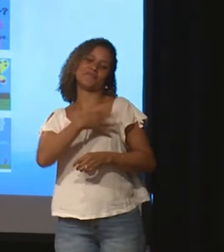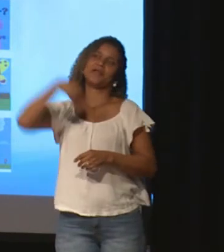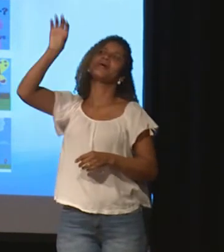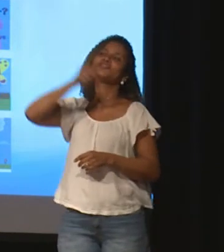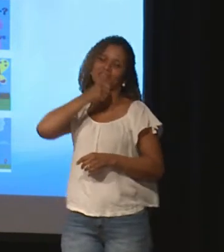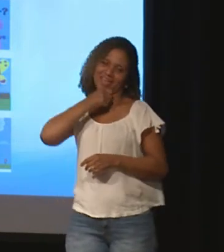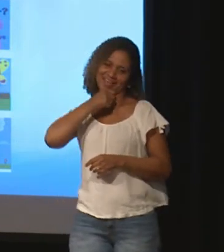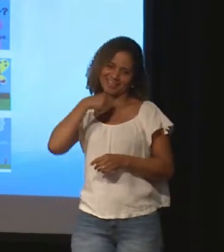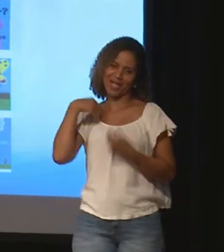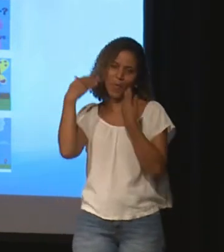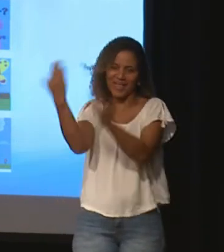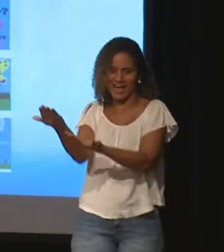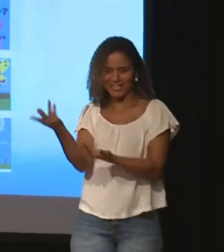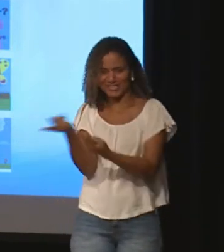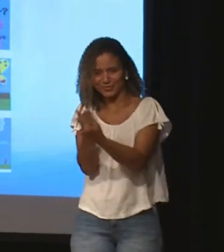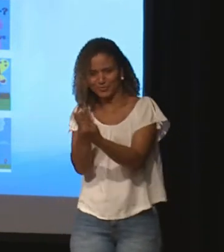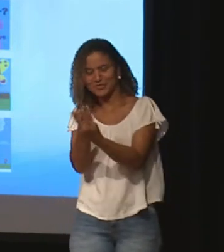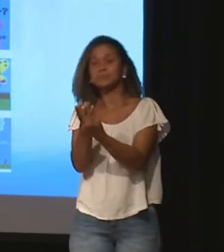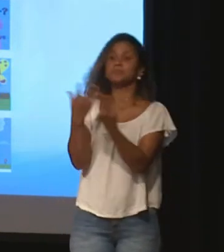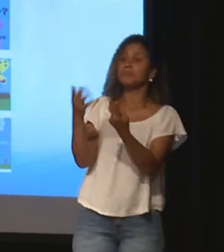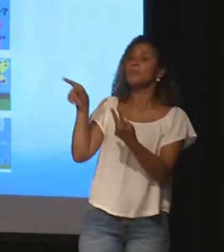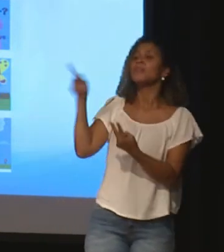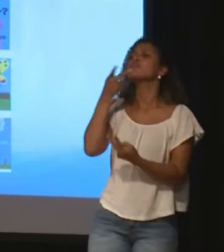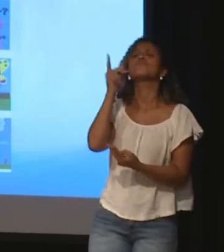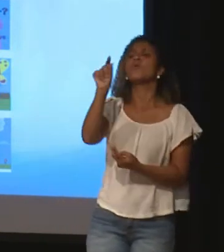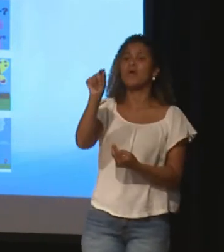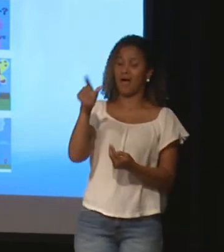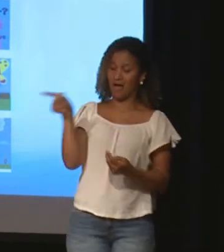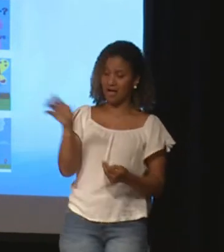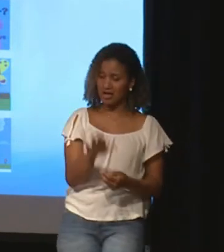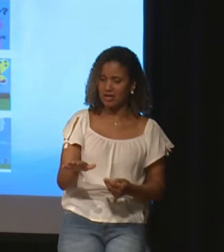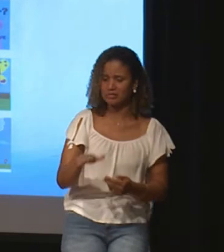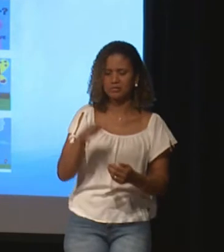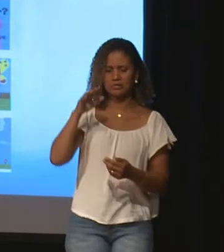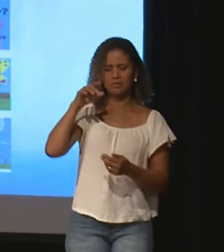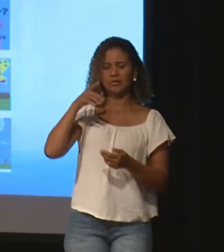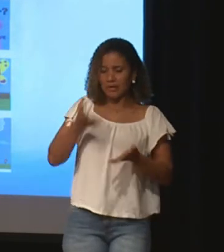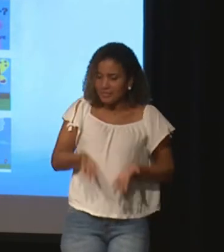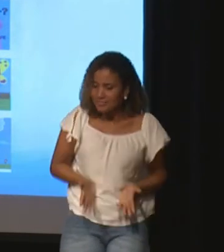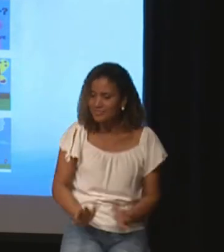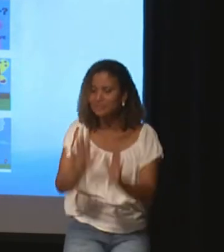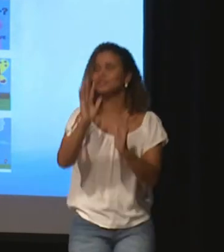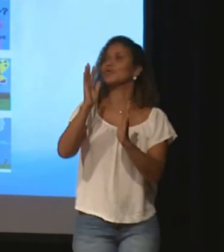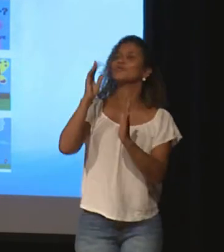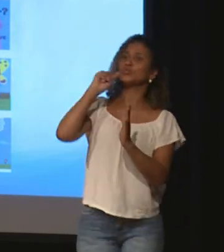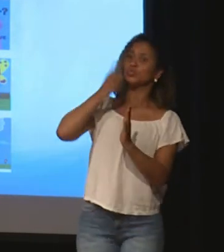Vitória é o nome da minha filha mais velha. Então, eu fiz uma homenagem para as duas. Conta é uma menina que